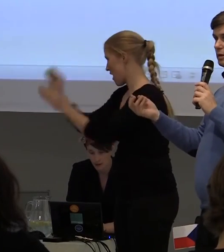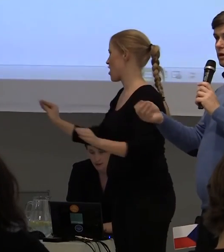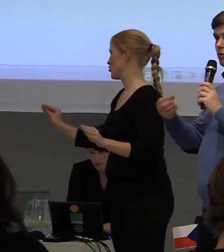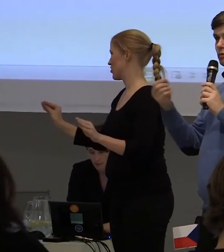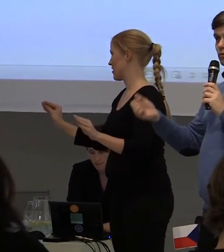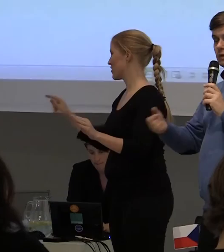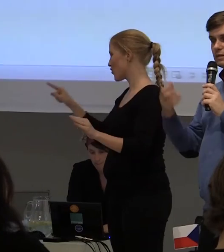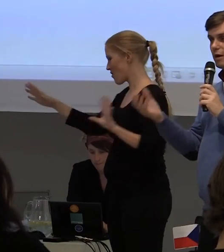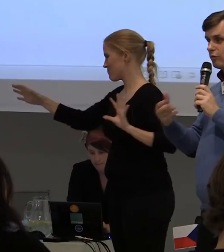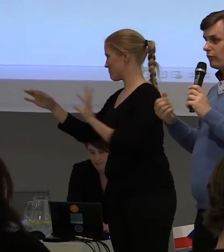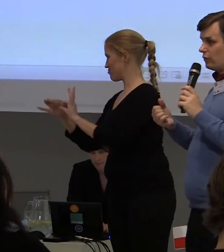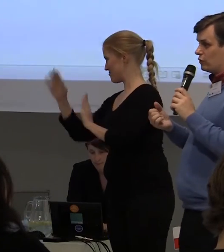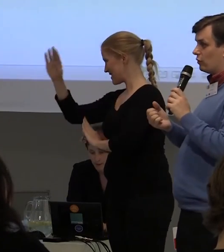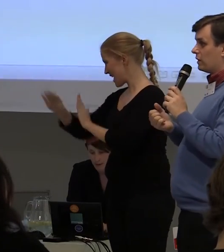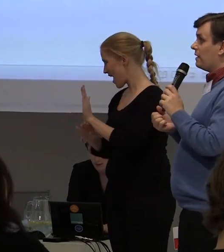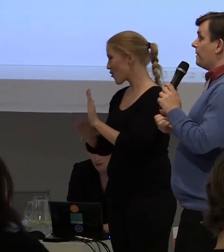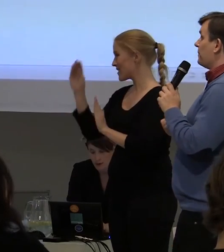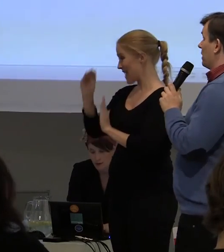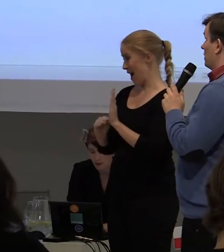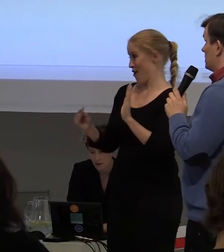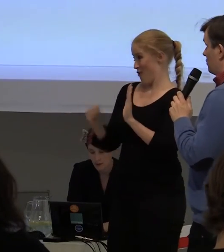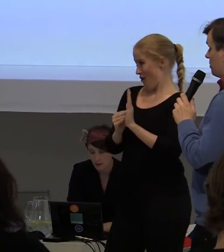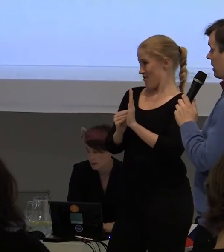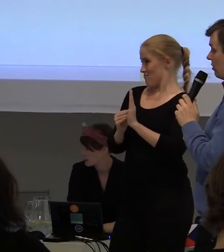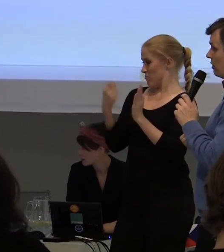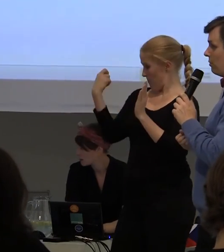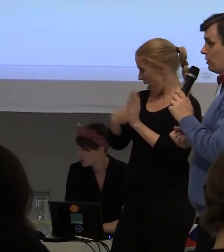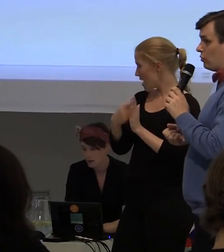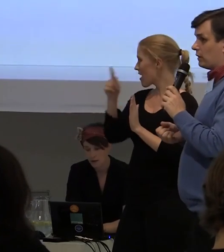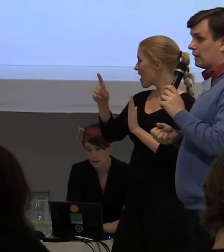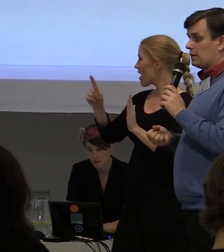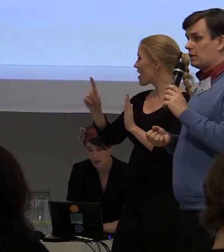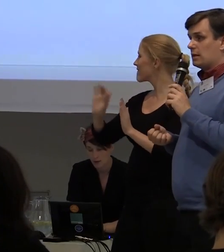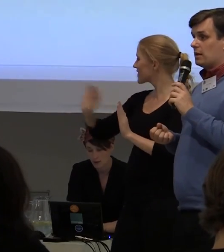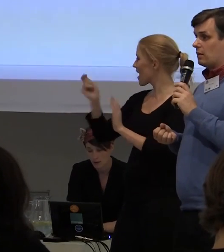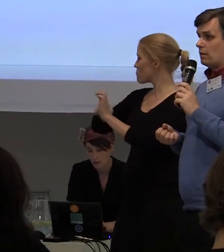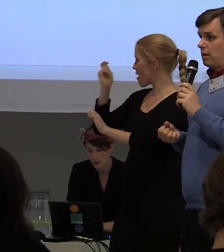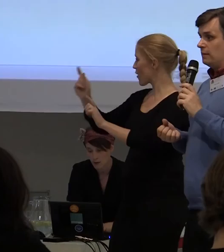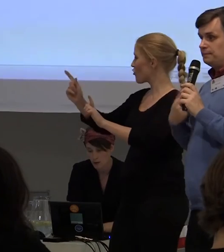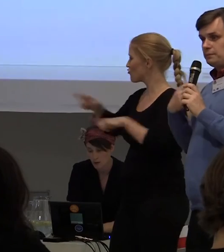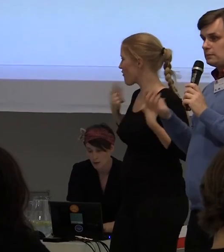kontext a nějakou ten zákon uvedou v život. S tím, že padalo plno konkrétních